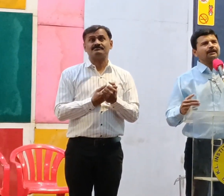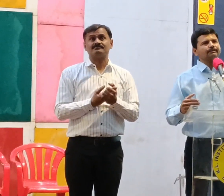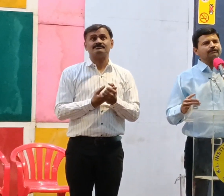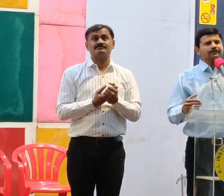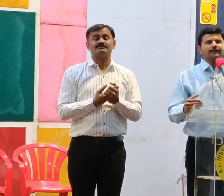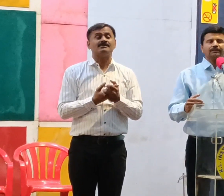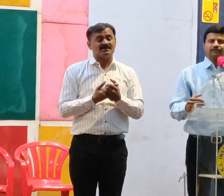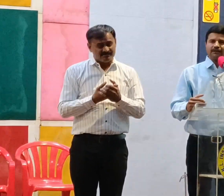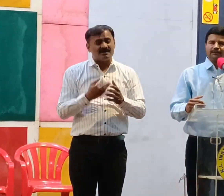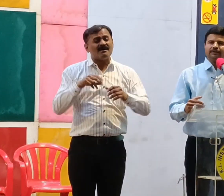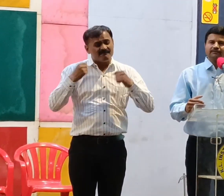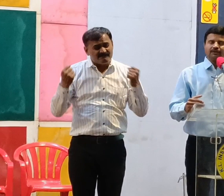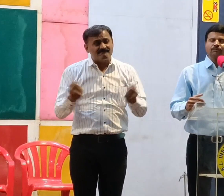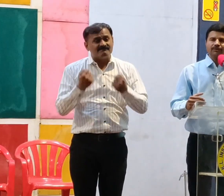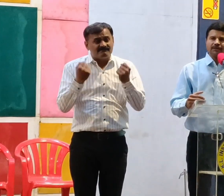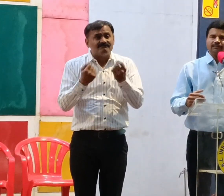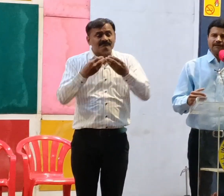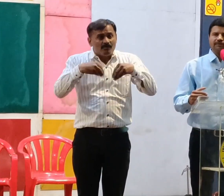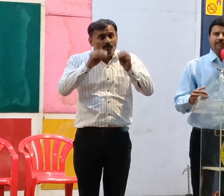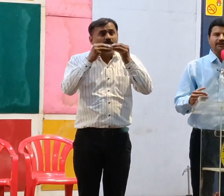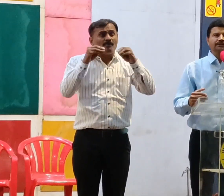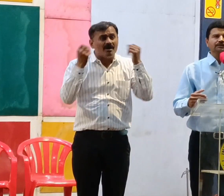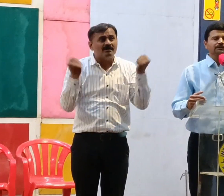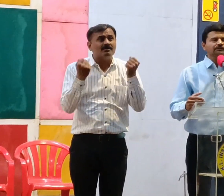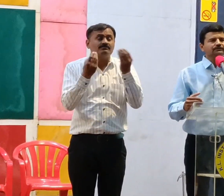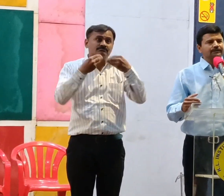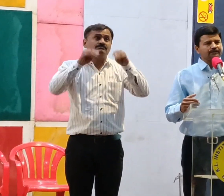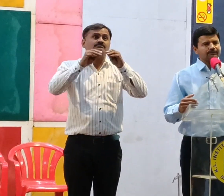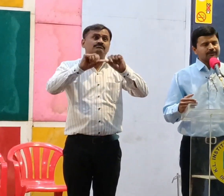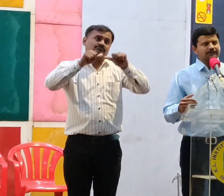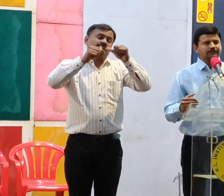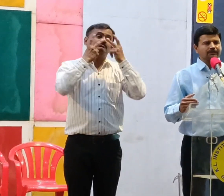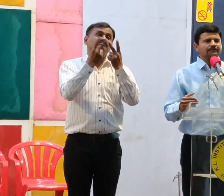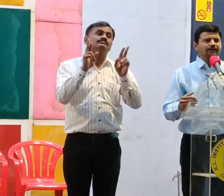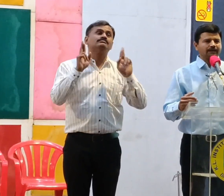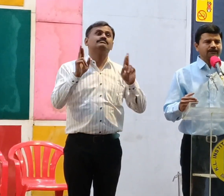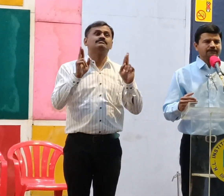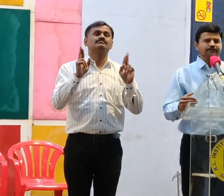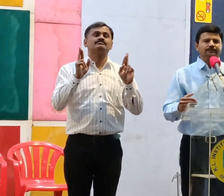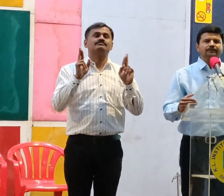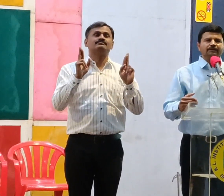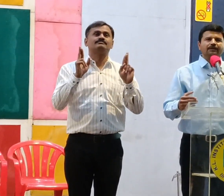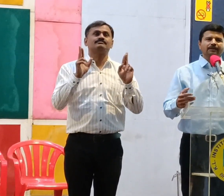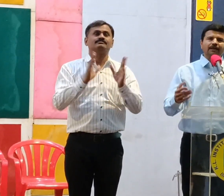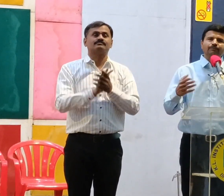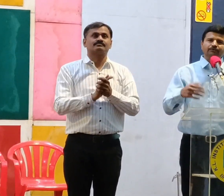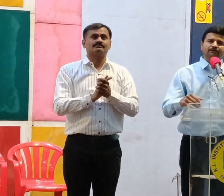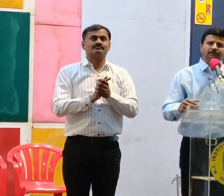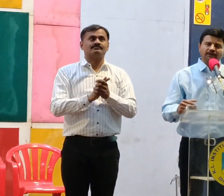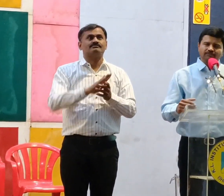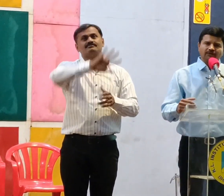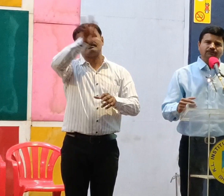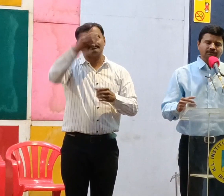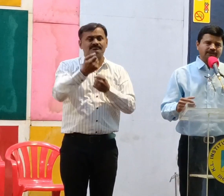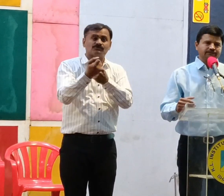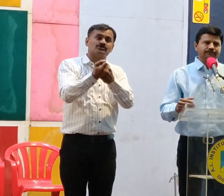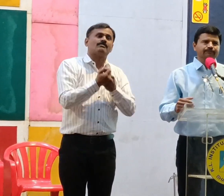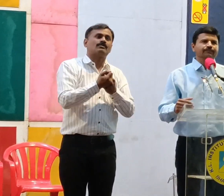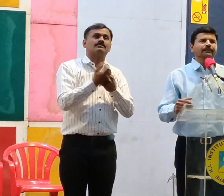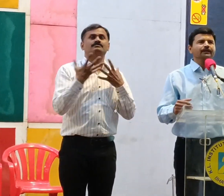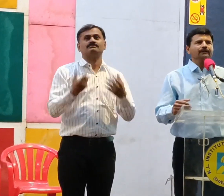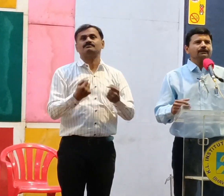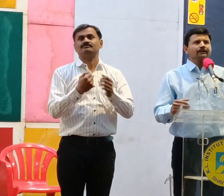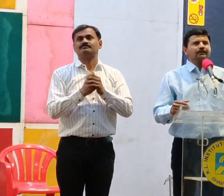એમાંથી આપણે વધારે ને વધારે સારું પરિણામ લાવવા માટે શ્રેષ્ઠ પ્રયત્ન કરતા રહીએ છીએ અને આપનો સહકાર મળતો રહે